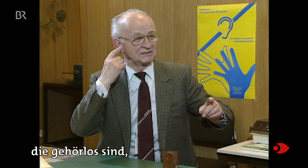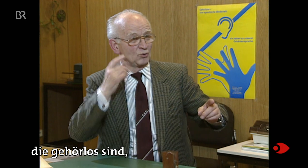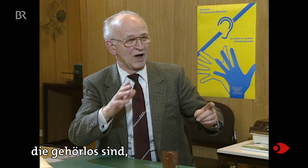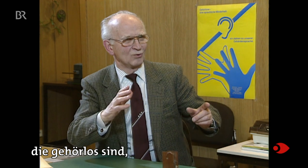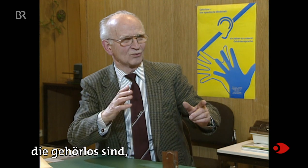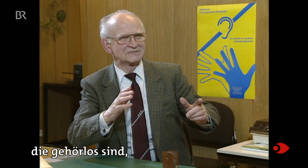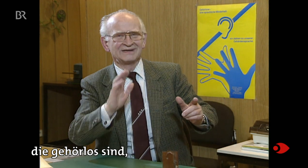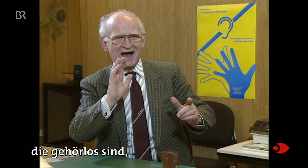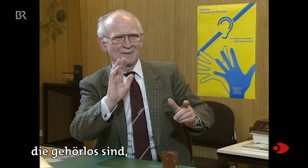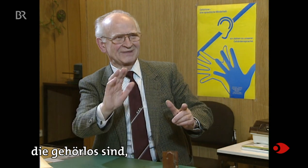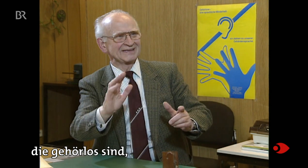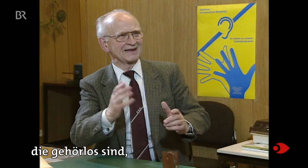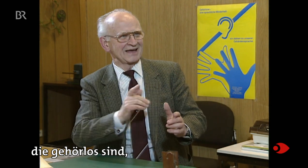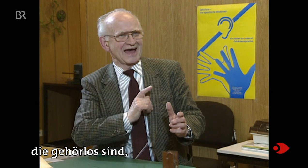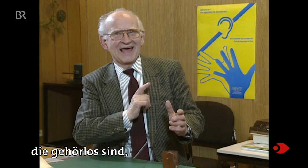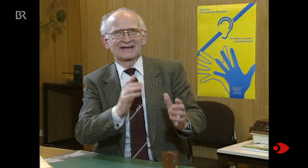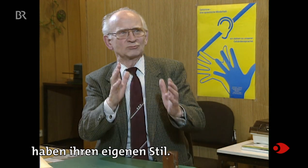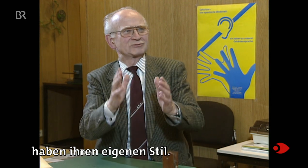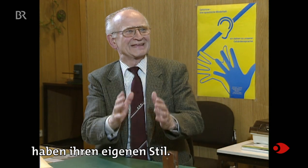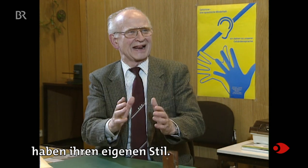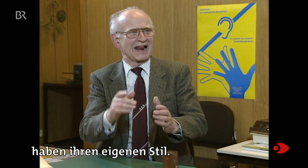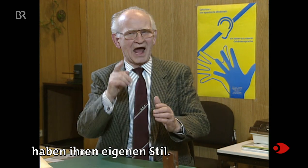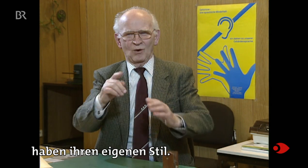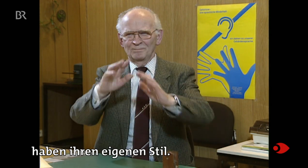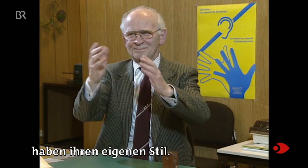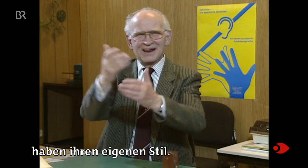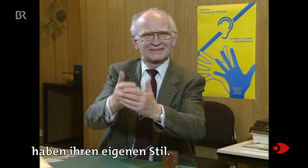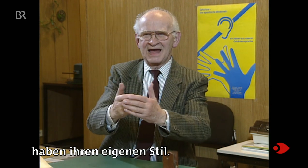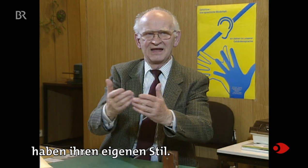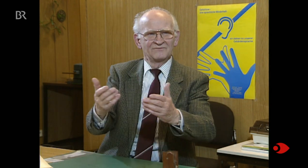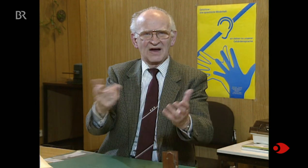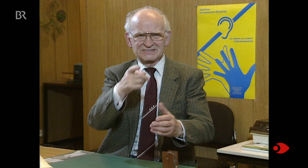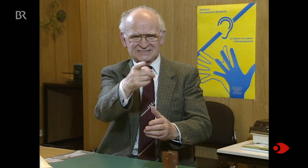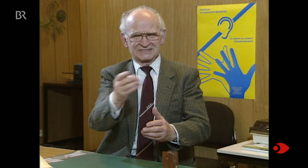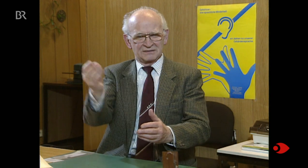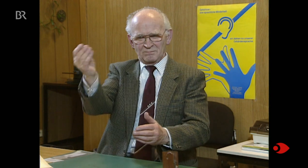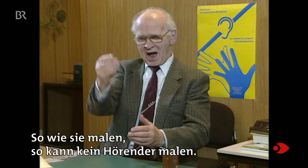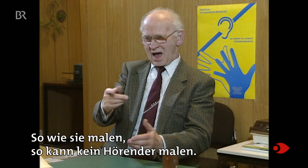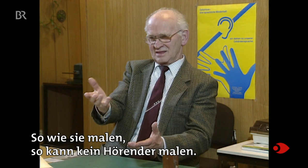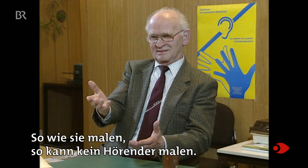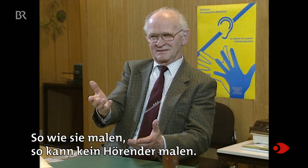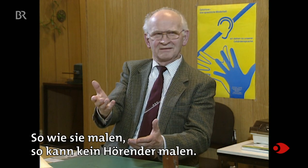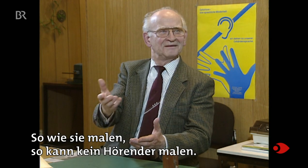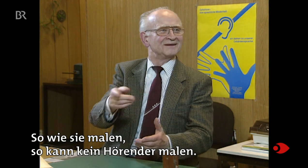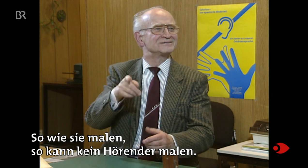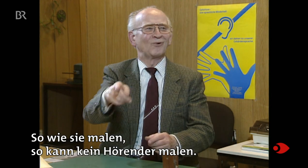die gehörlos sind, haben ihren eigenen Stil. So wie sie malen,